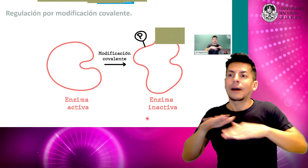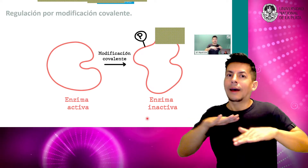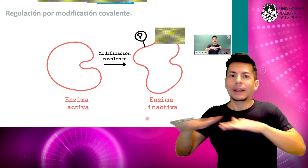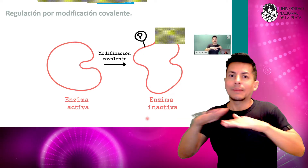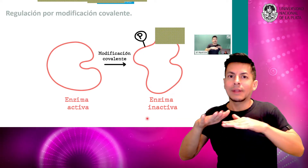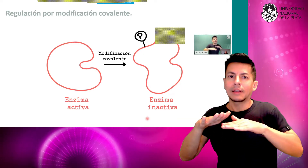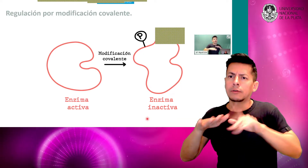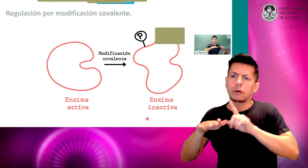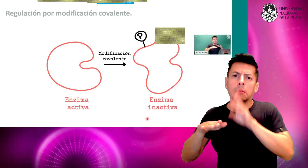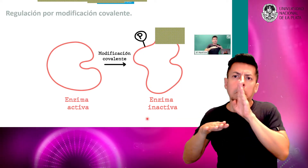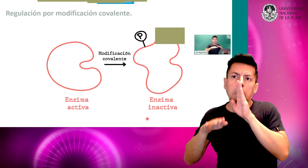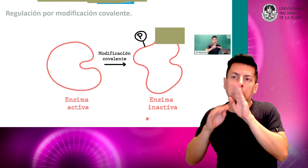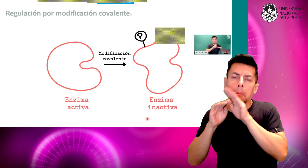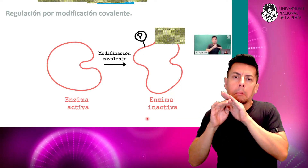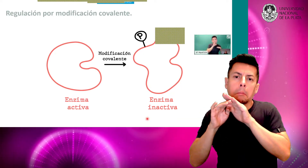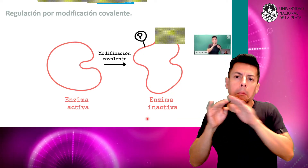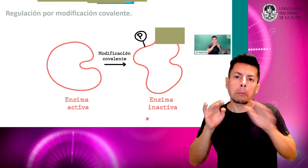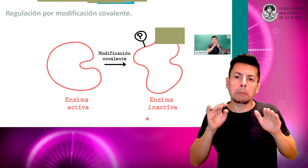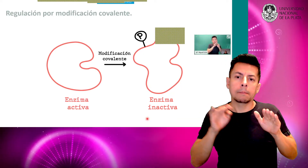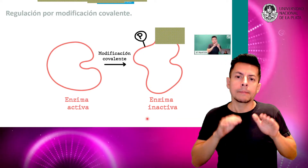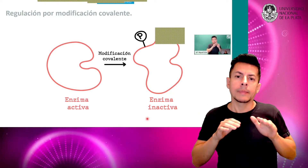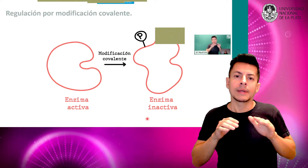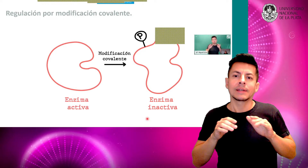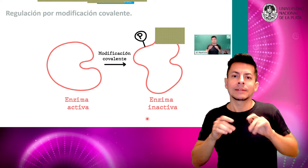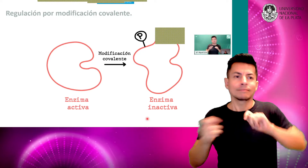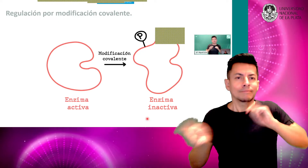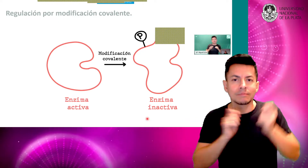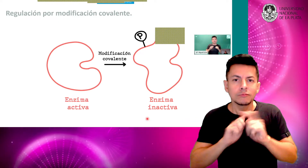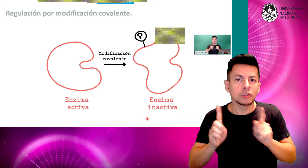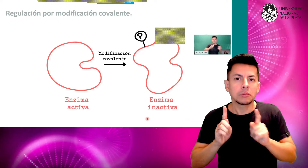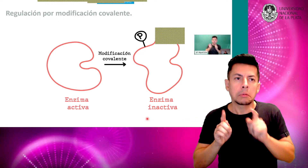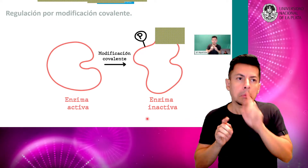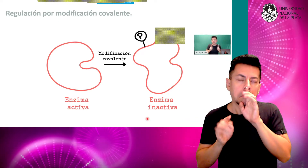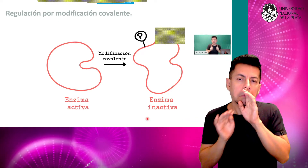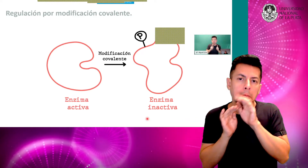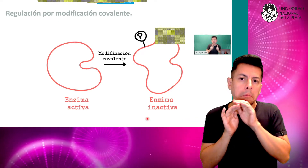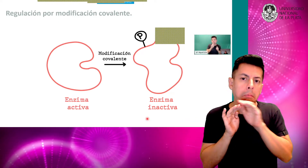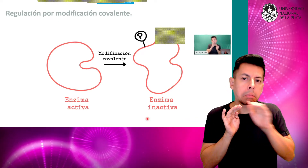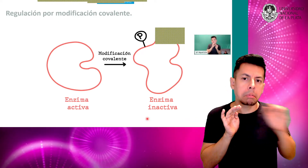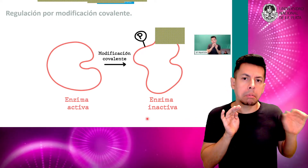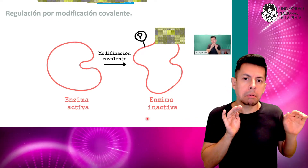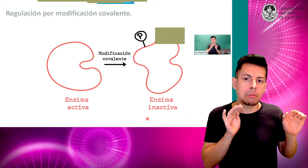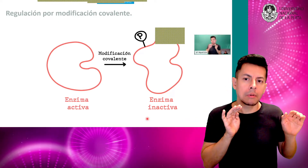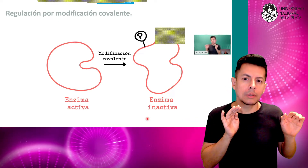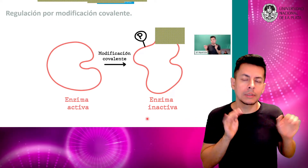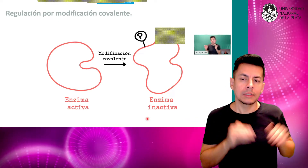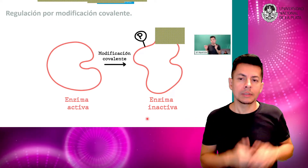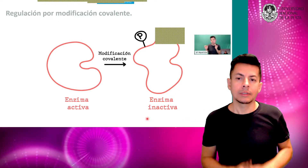capacidad de catalizar esa reacción química.